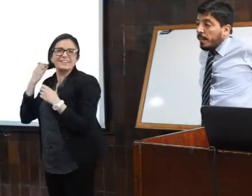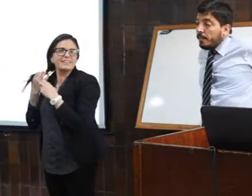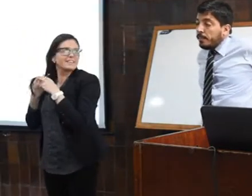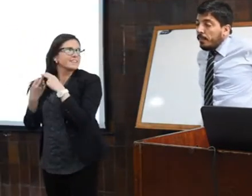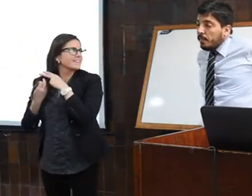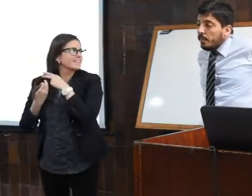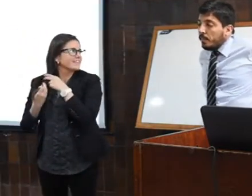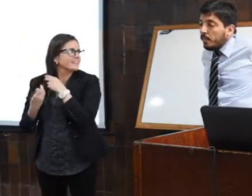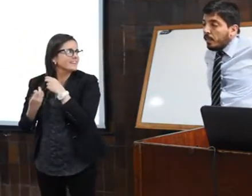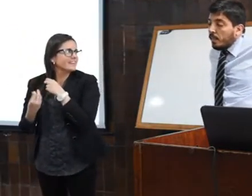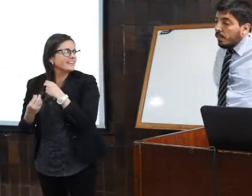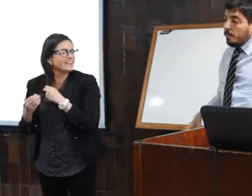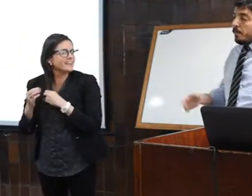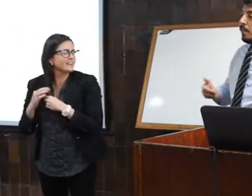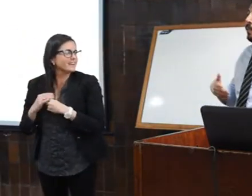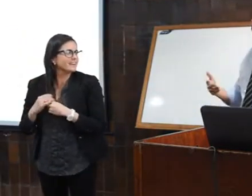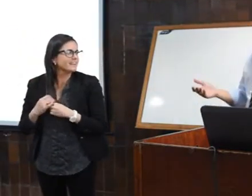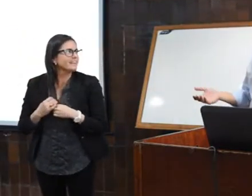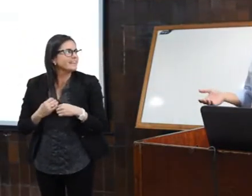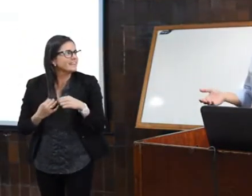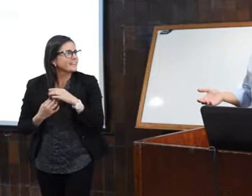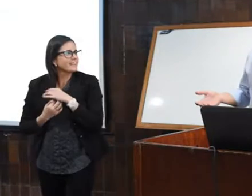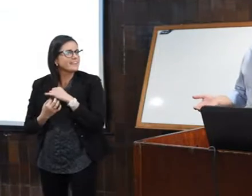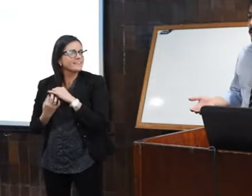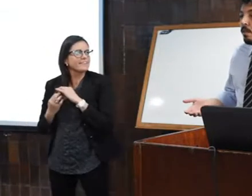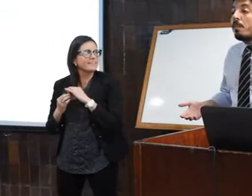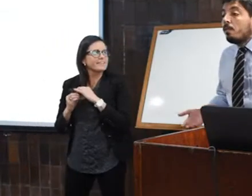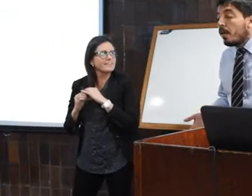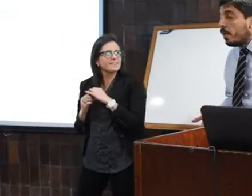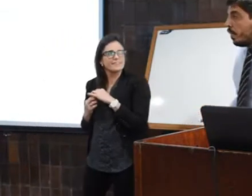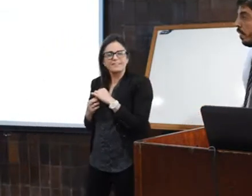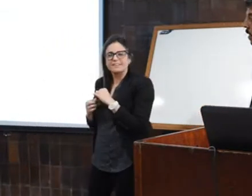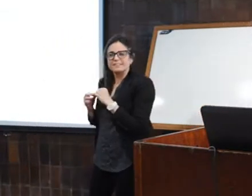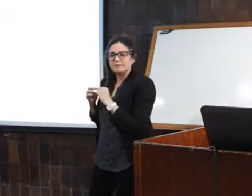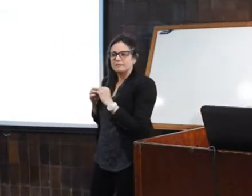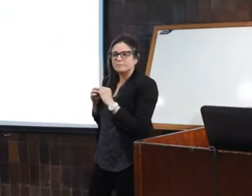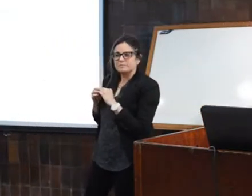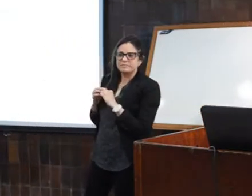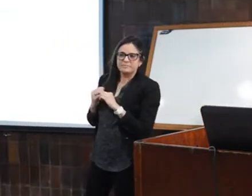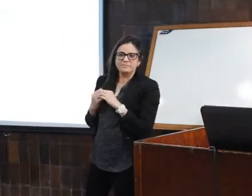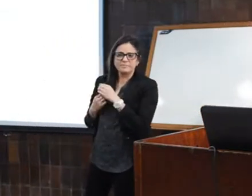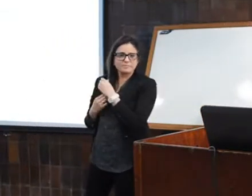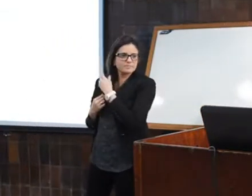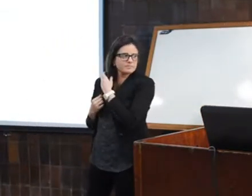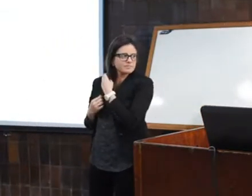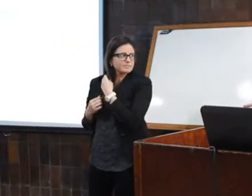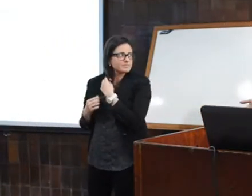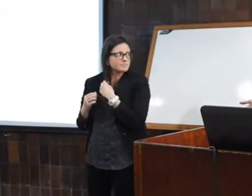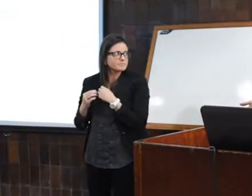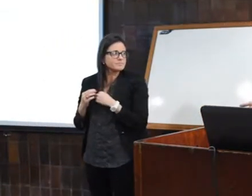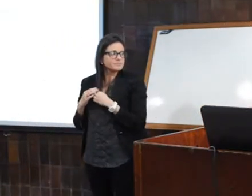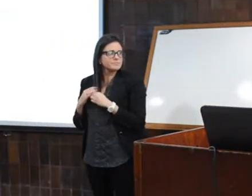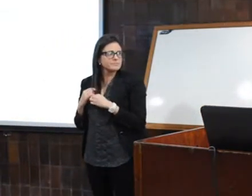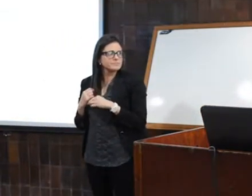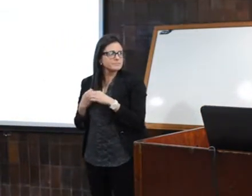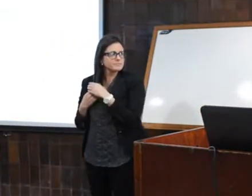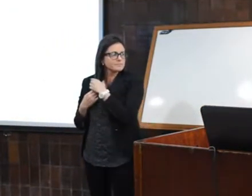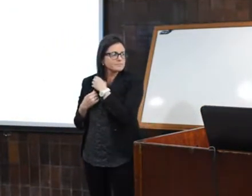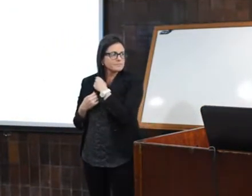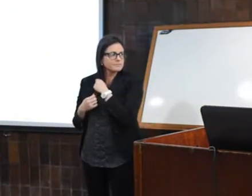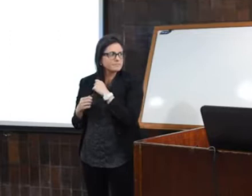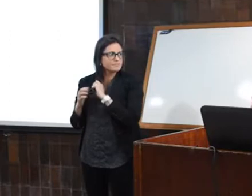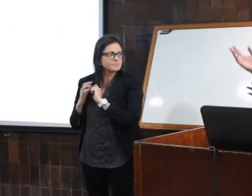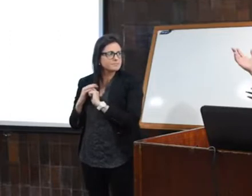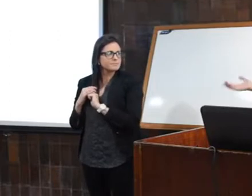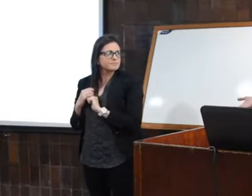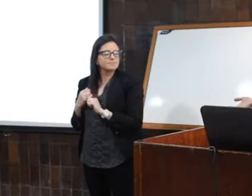cliente perfectamente voy a contratar el seguro en ese lugar mismo puede pasar en uruguay que tengo alguien de artigas a contratar